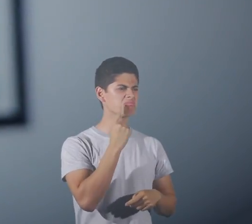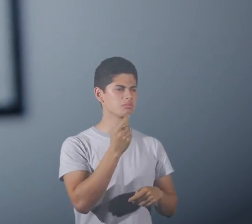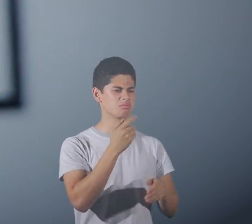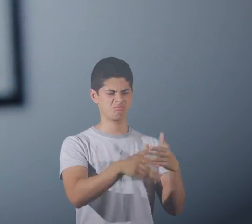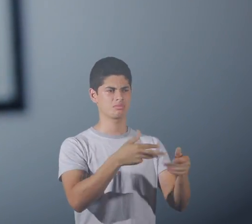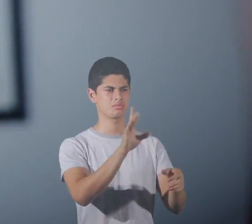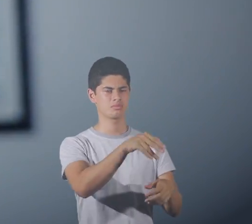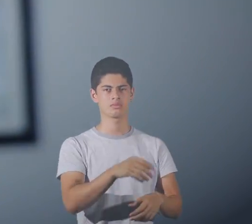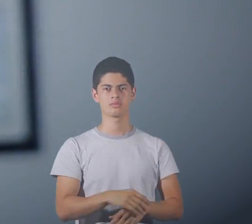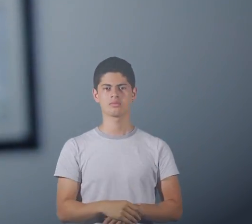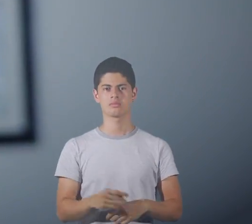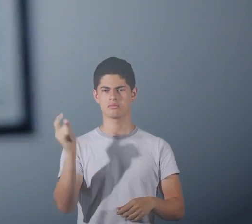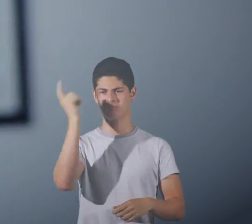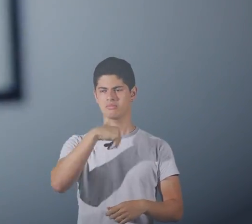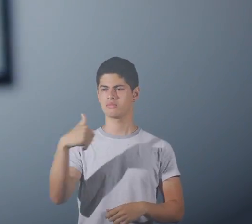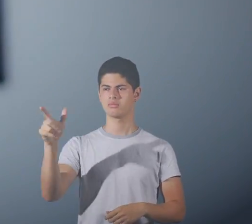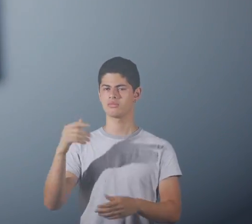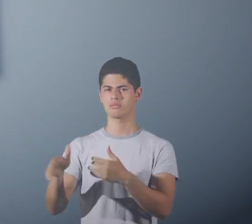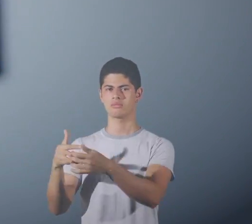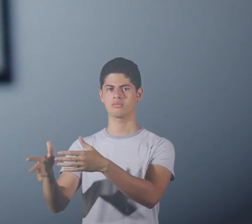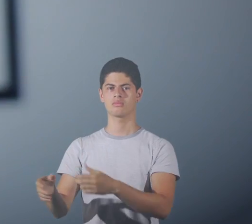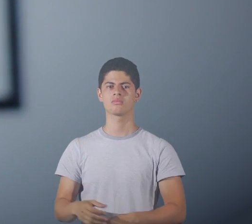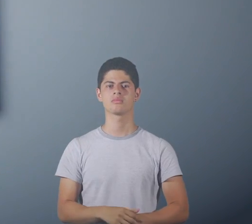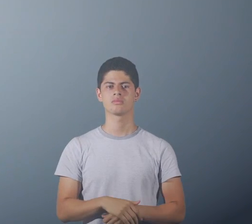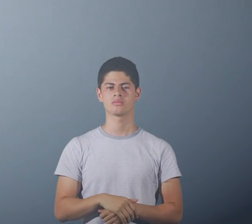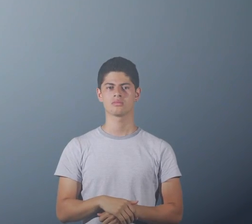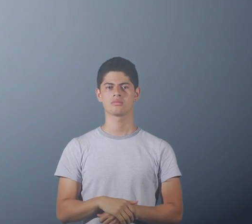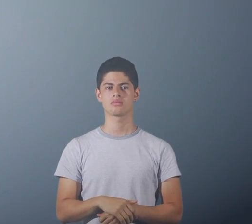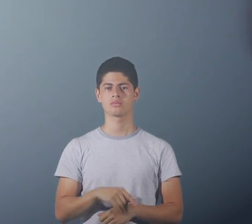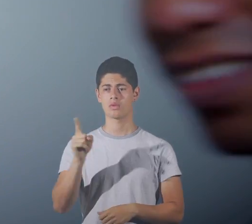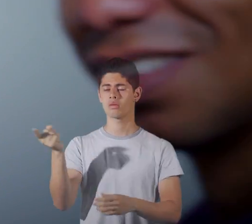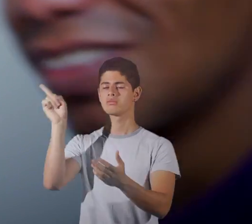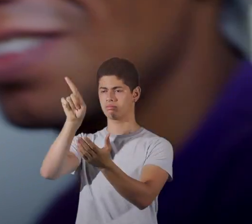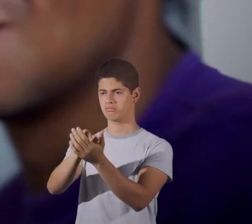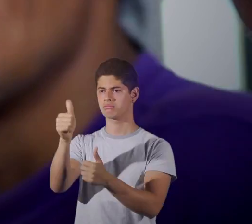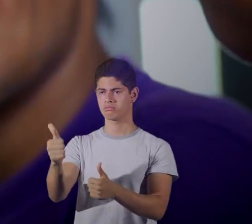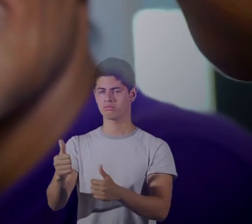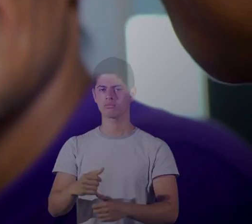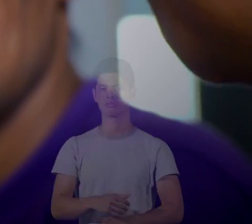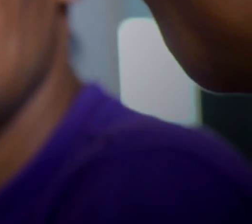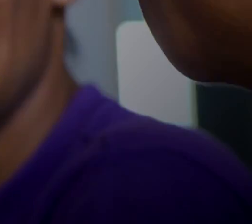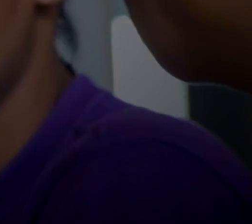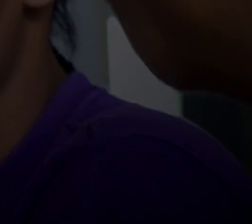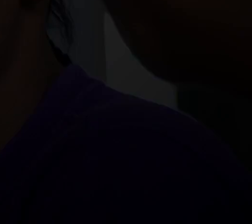existen, a blanquearlos, él no existe, él sí existe,